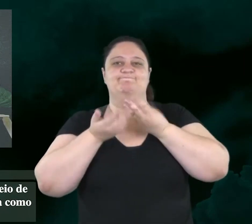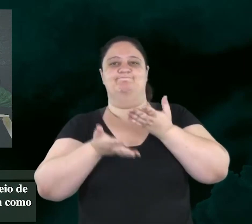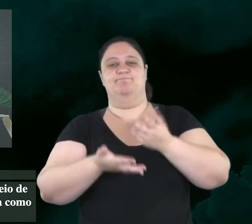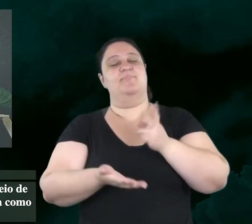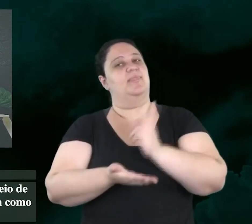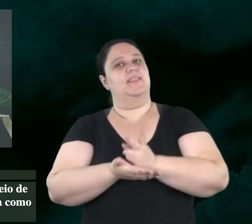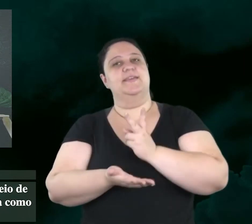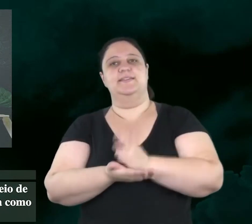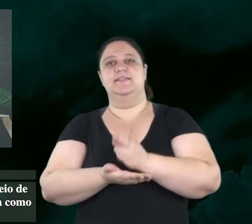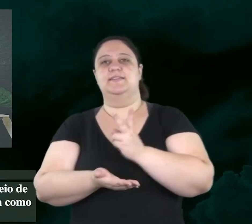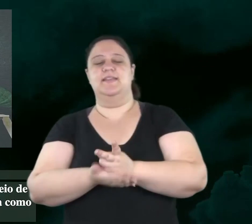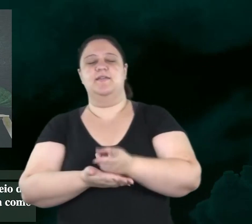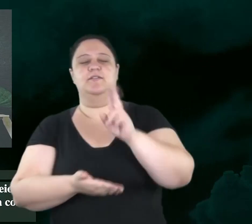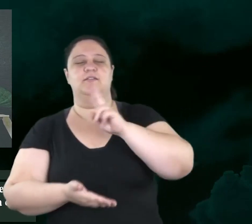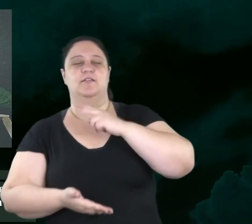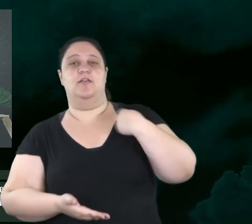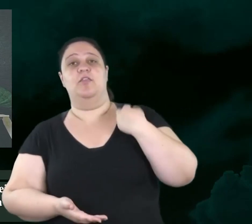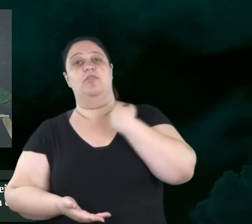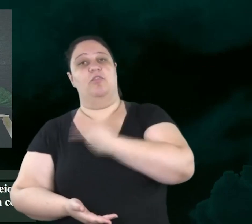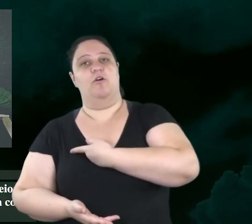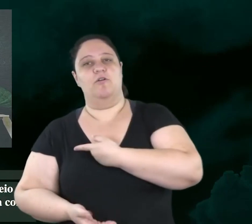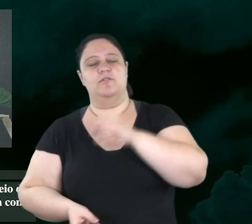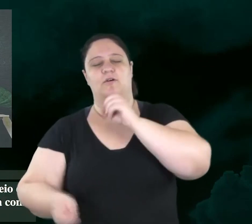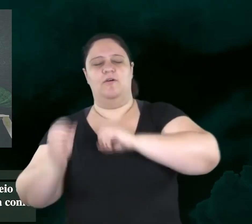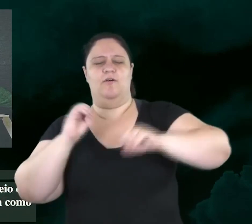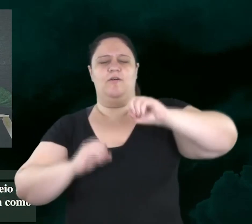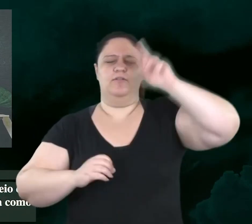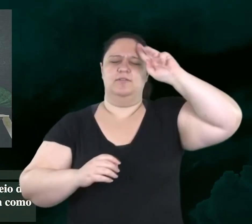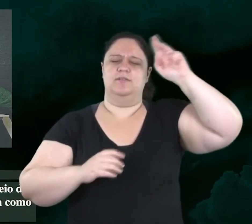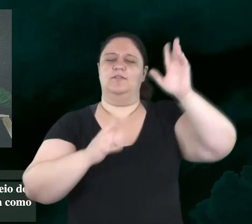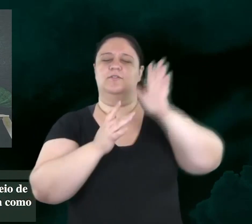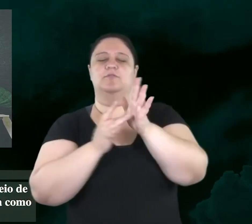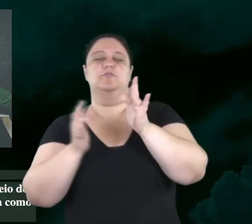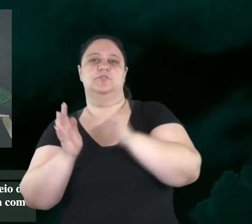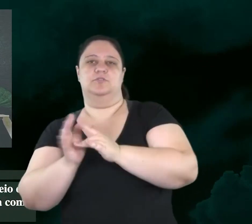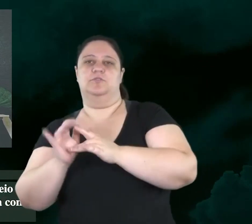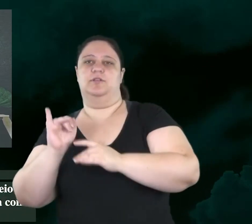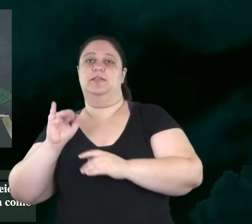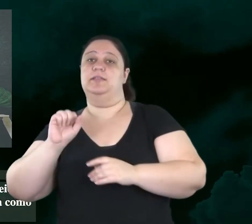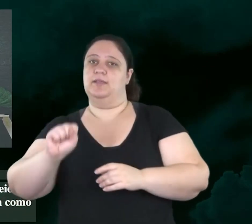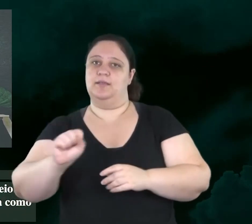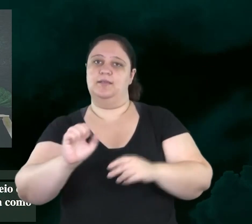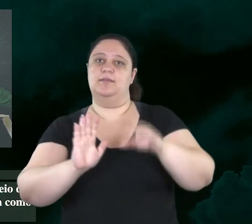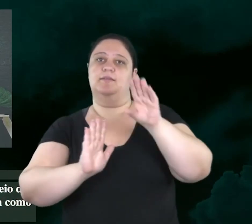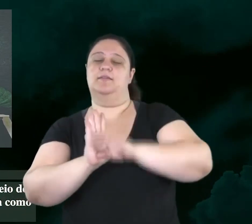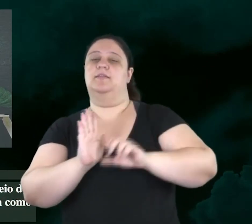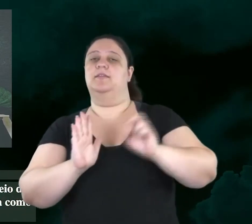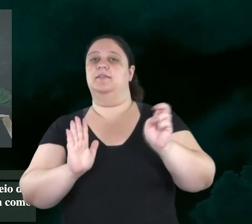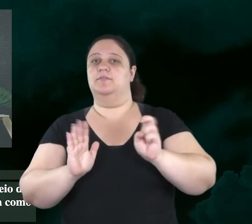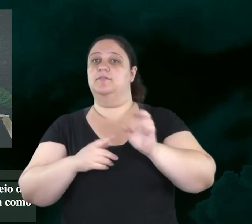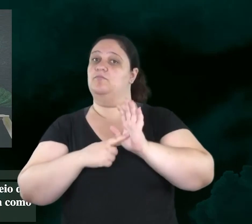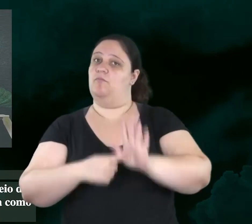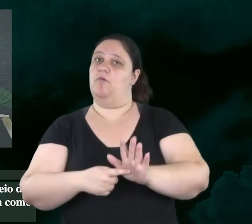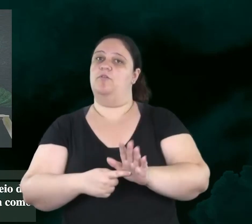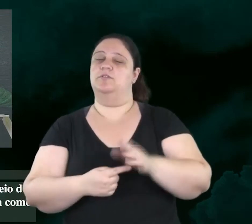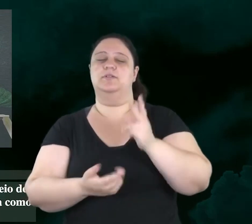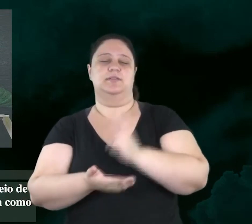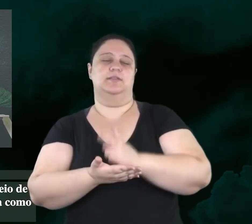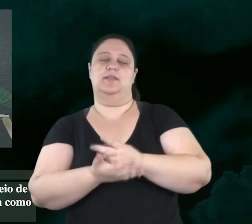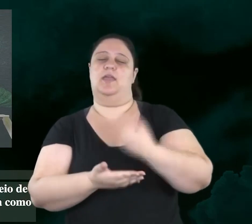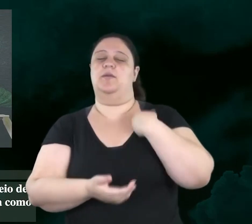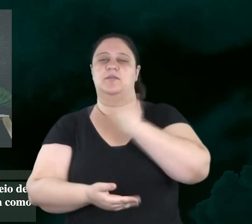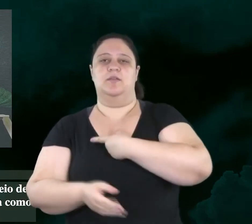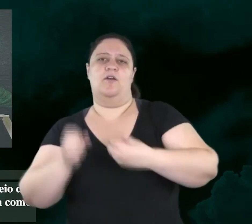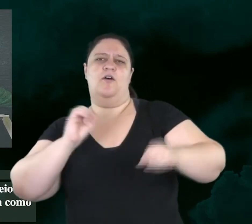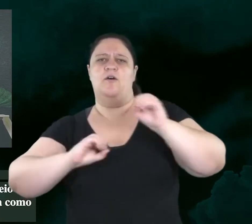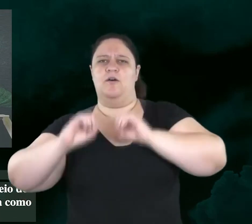nós invocamos o nome do Senhor, Isaías 55, né, diz, toda vez que invocamos o nome do Senhor,